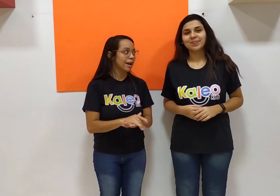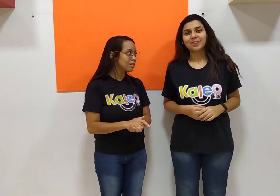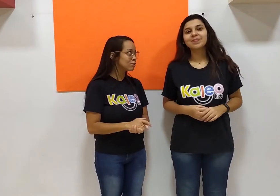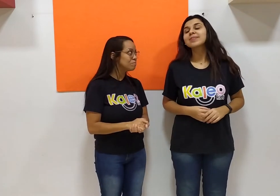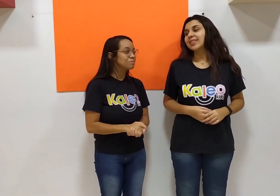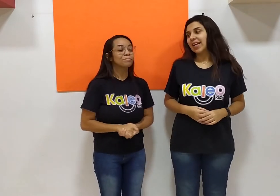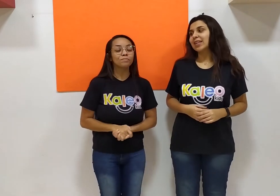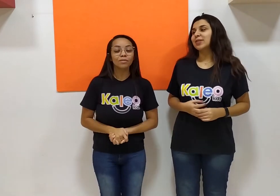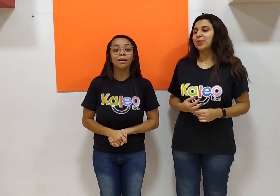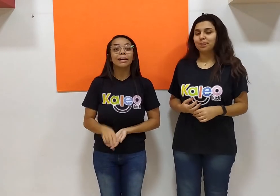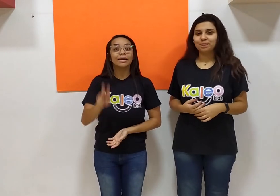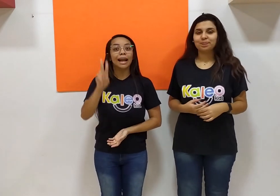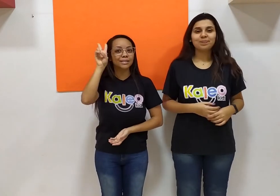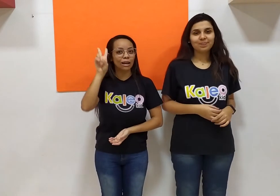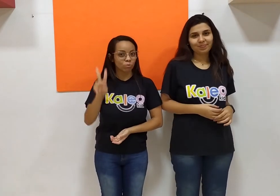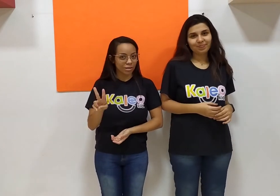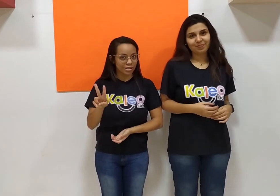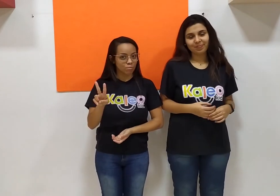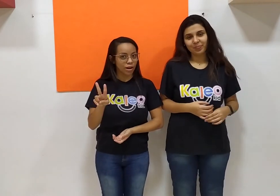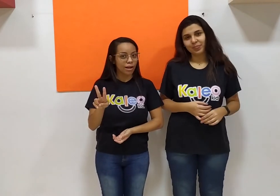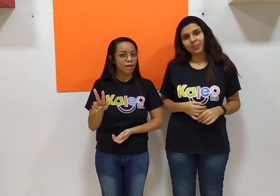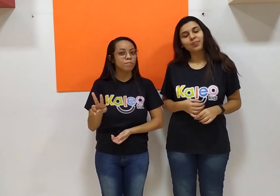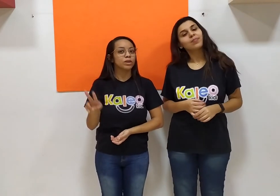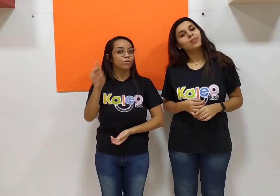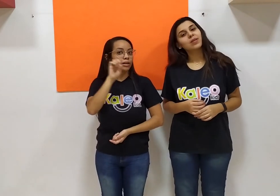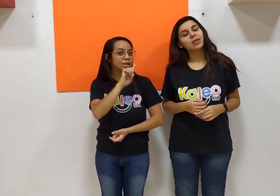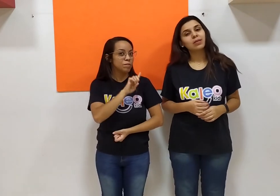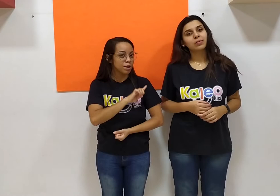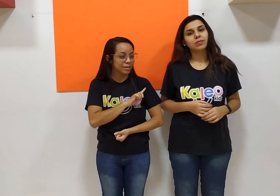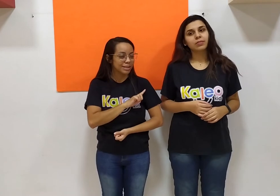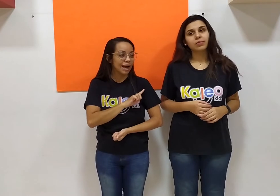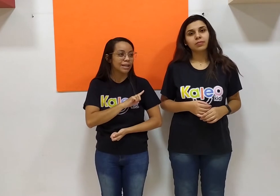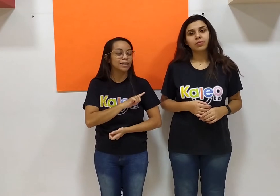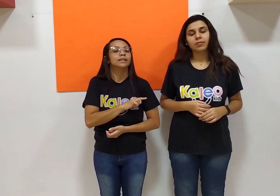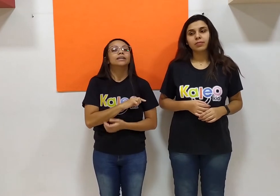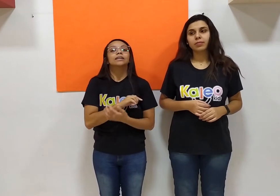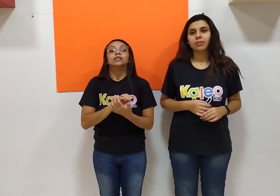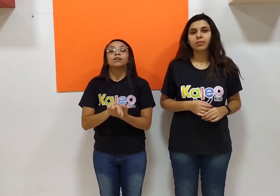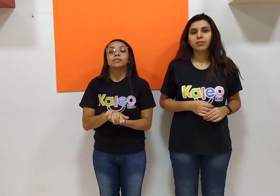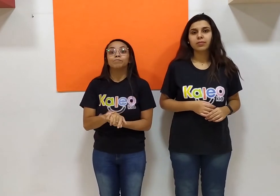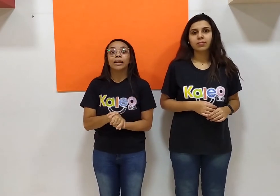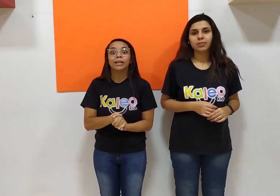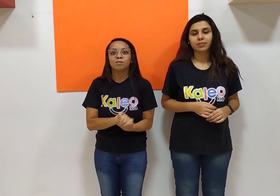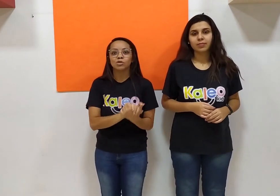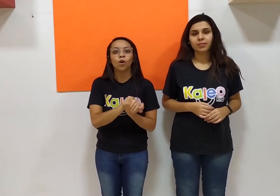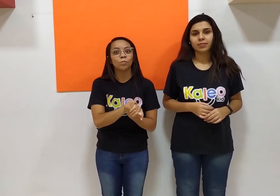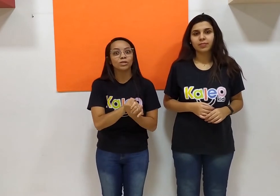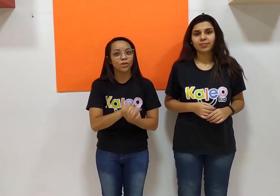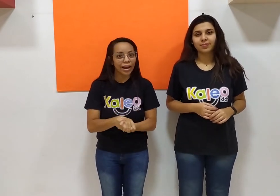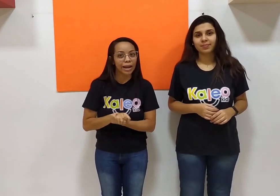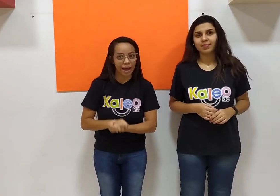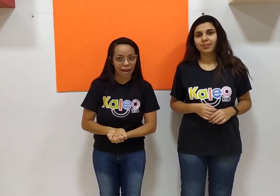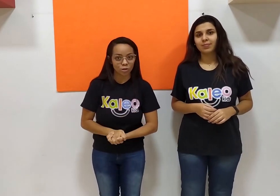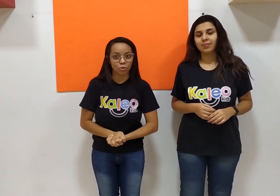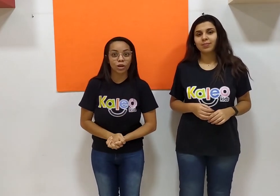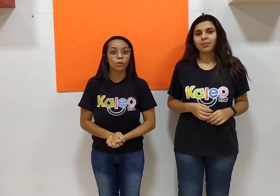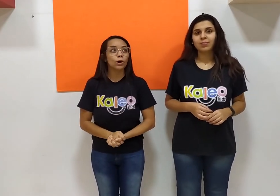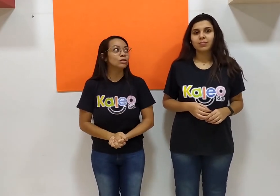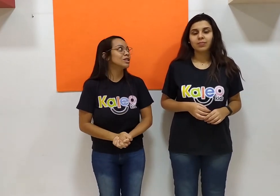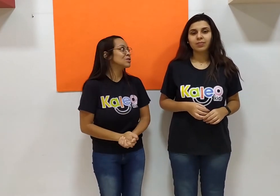certo? Certo. Na segunda semana, que foi a semana passada, nós aprendemos com o pastor Renato que quando Jesus